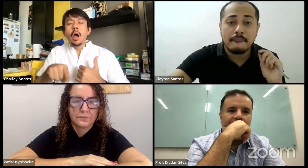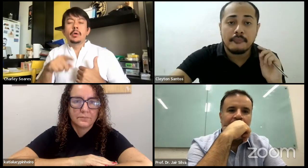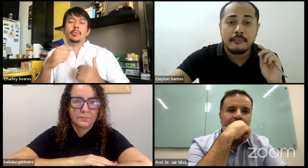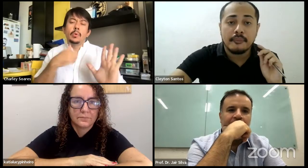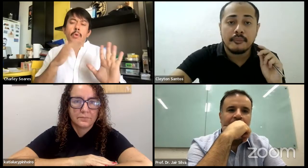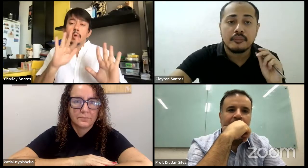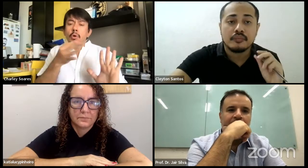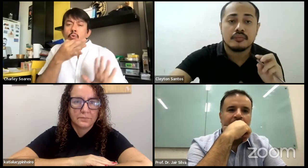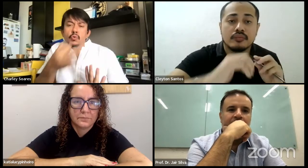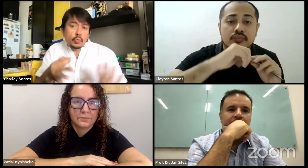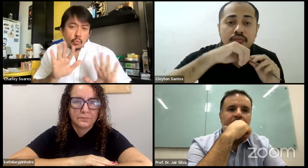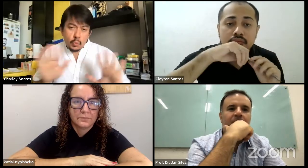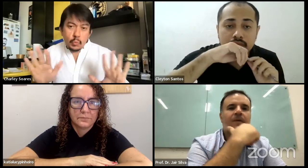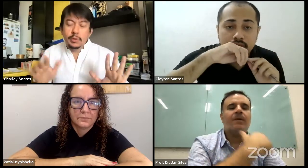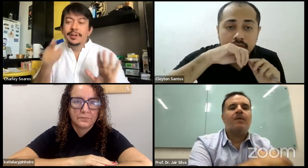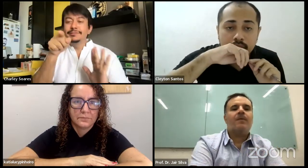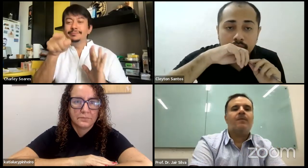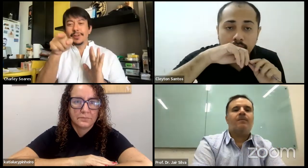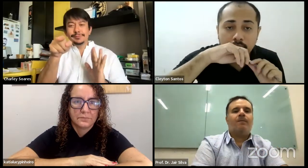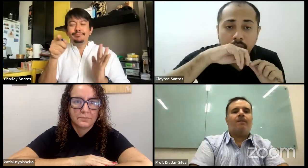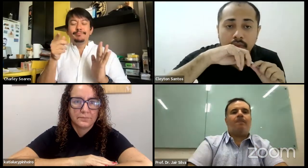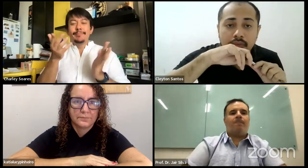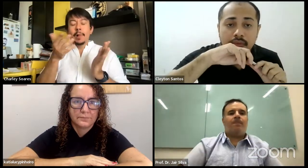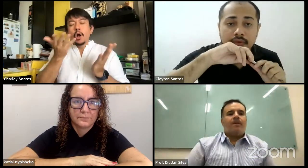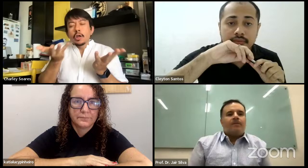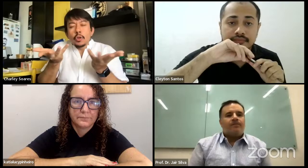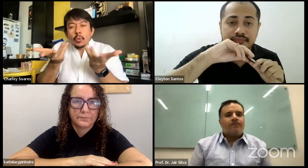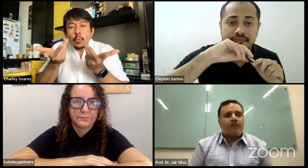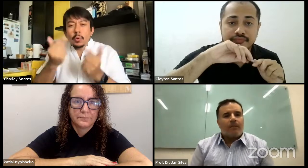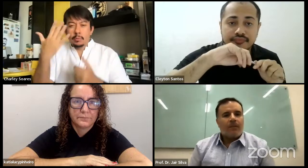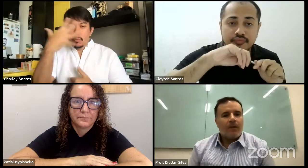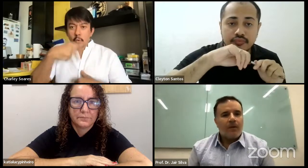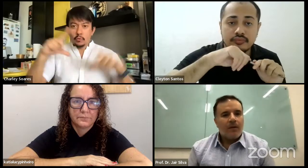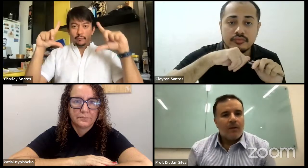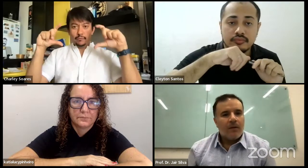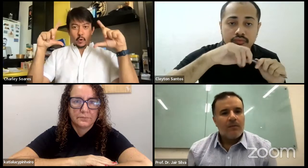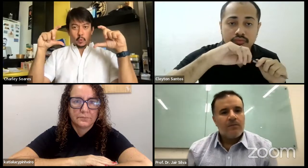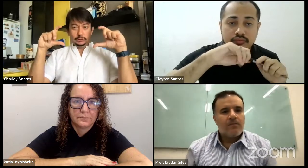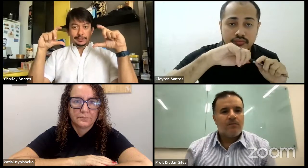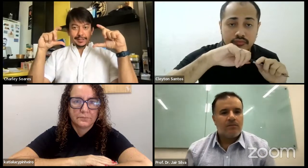Então, Cleiton, eu gostaria só de deixar uma sugestão.